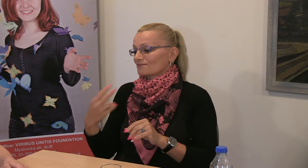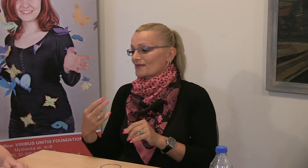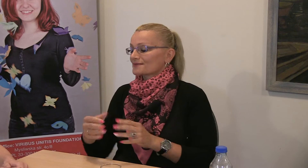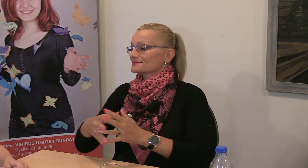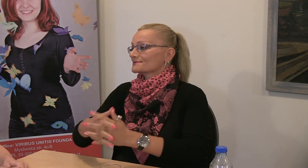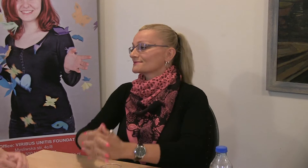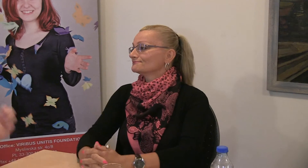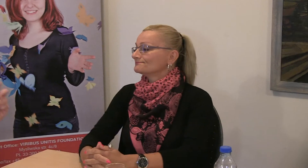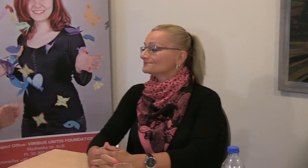tumača.